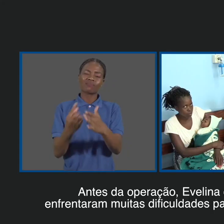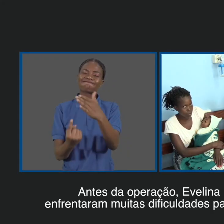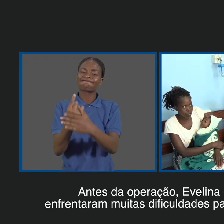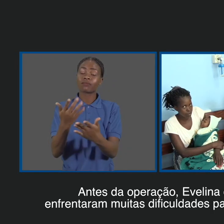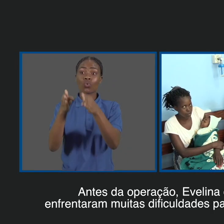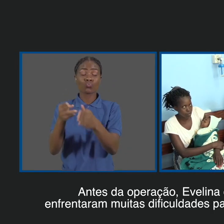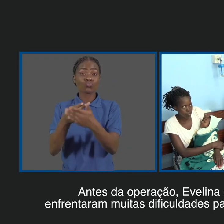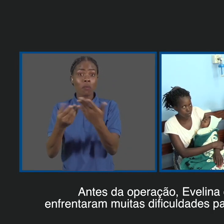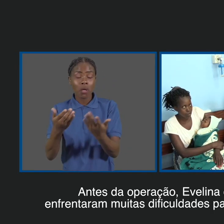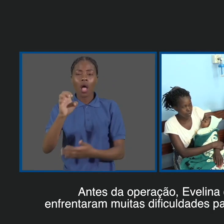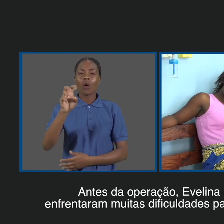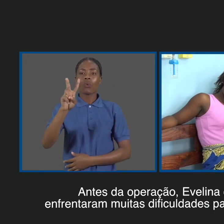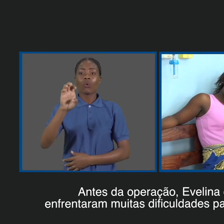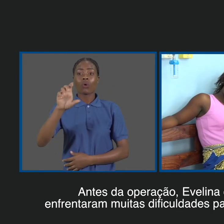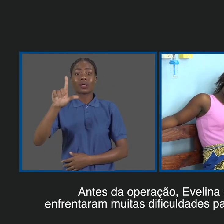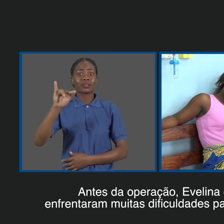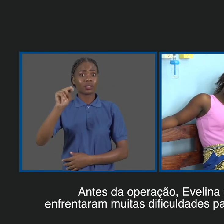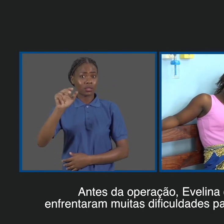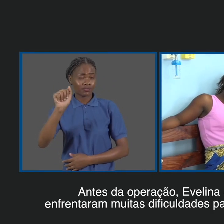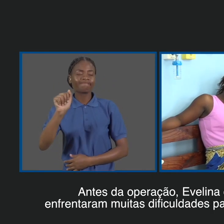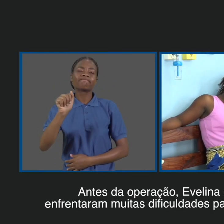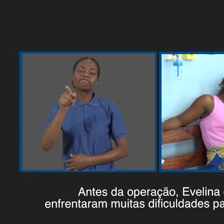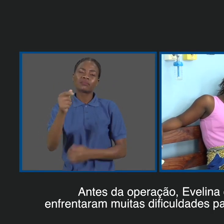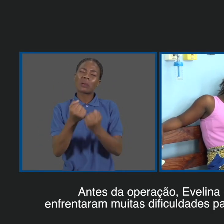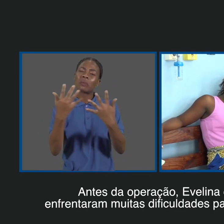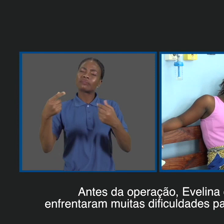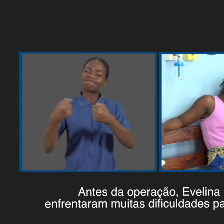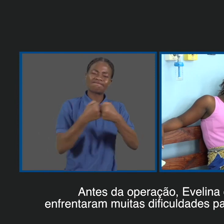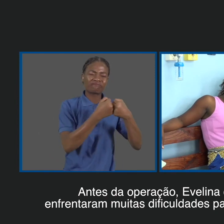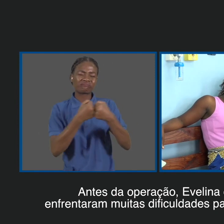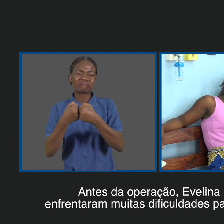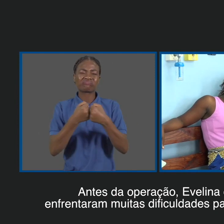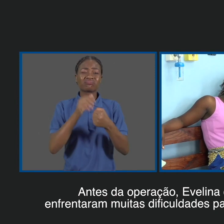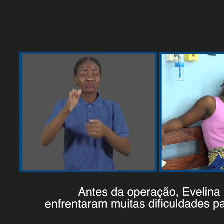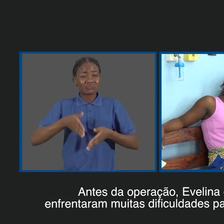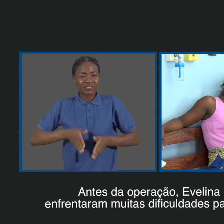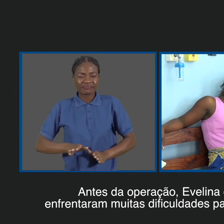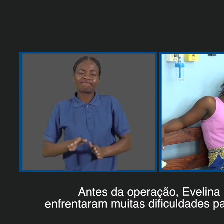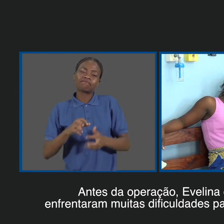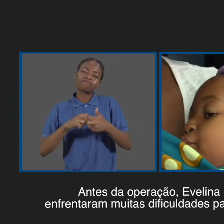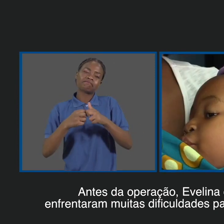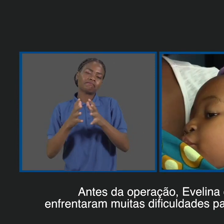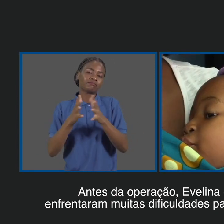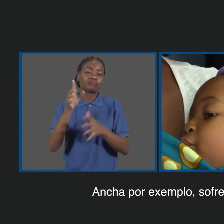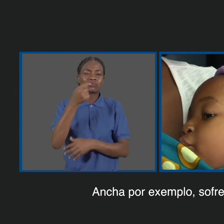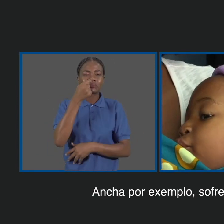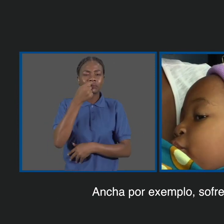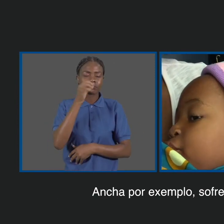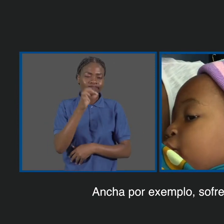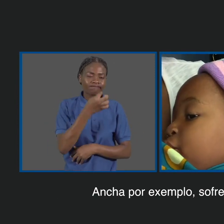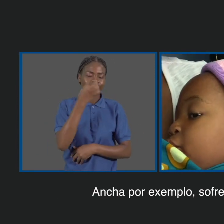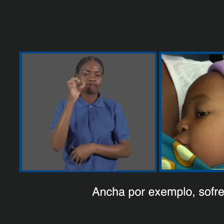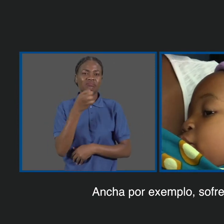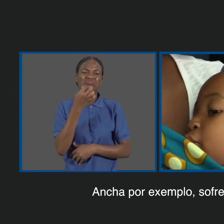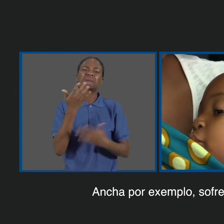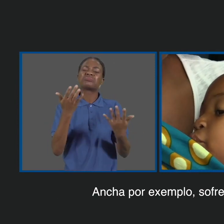Antes da operação, Evelina e outras mulheres enfrentaram muitas dificuldades para amamentar os seus filhos. A